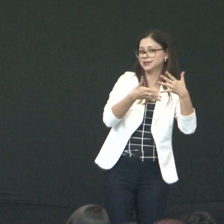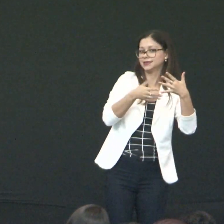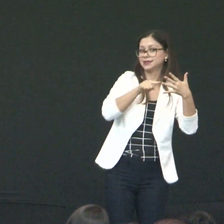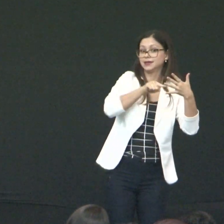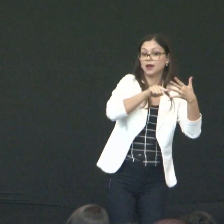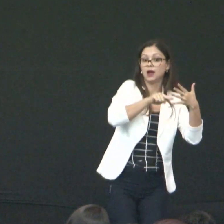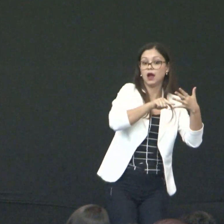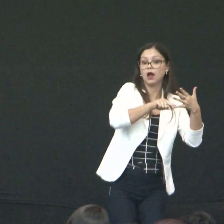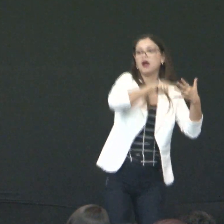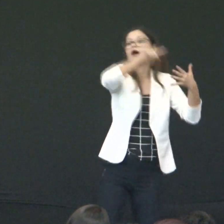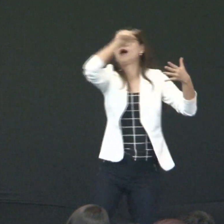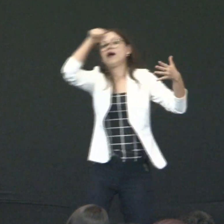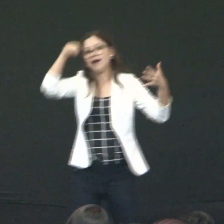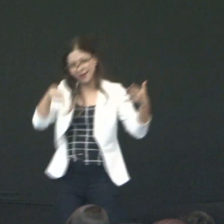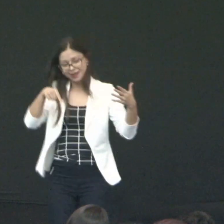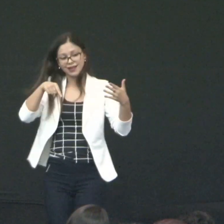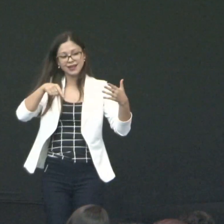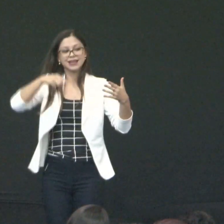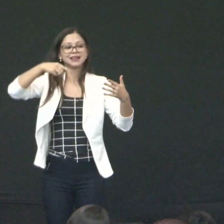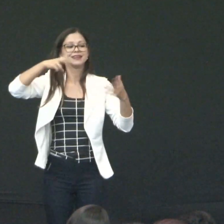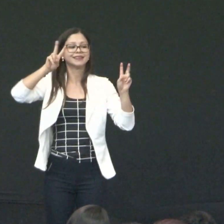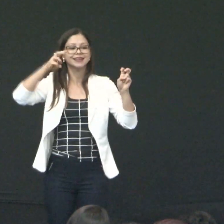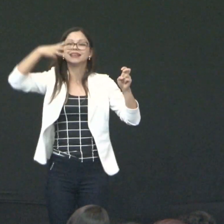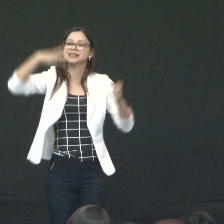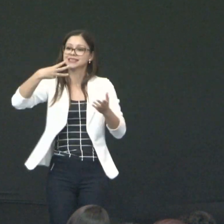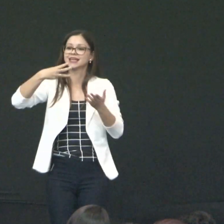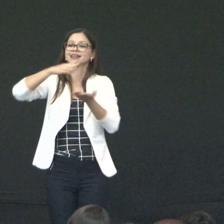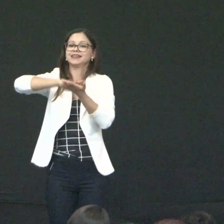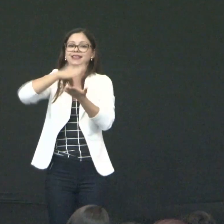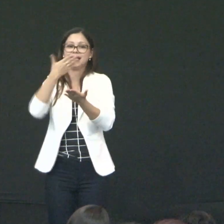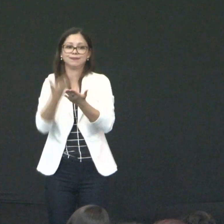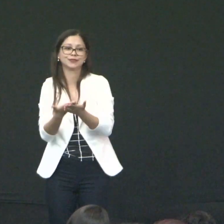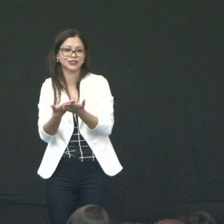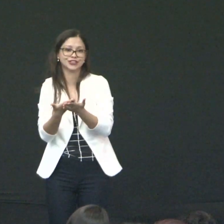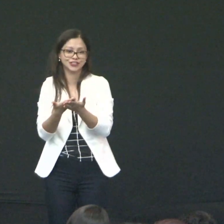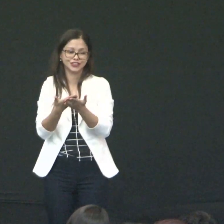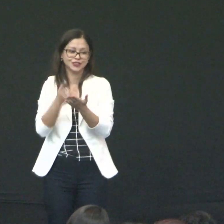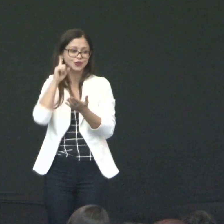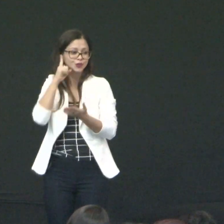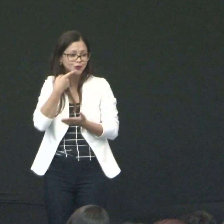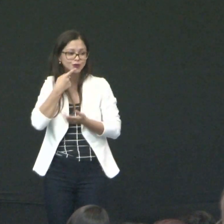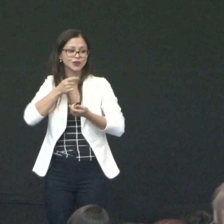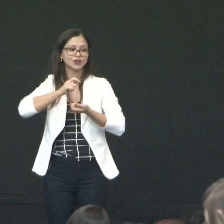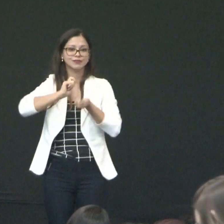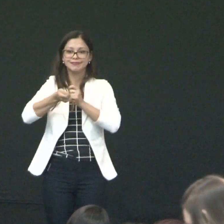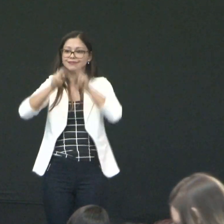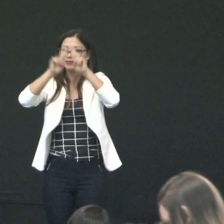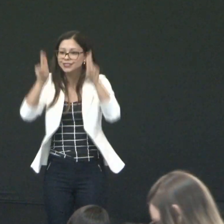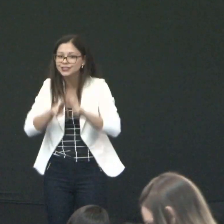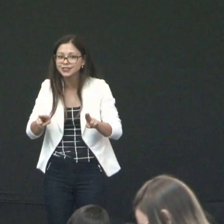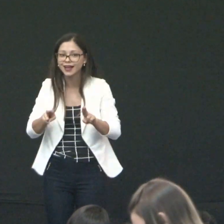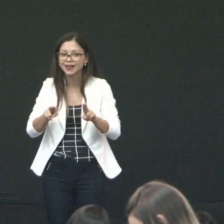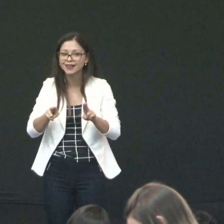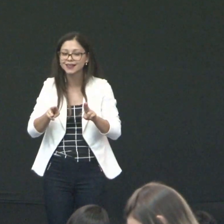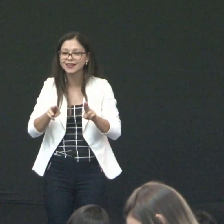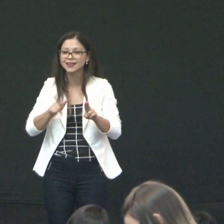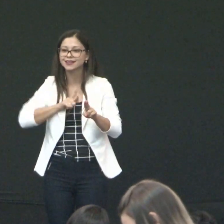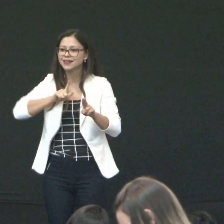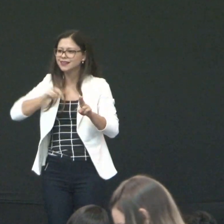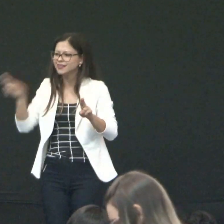fazer a tradução, por exemplo, para a língua de sinais brasileira, e aí vai ter um terceiro intérprete, que nesse caso é o surdo,